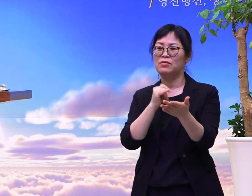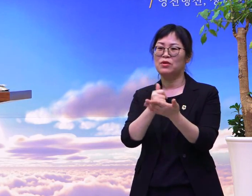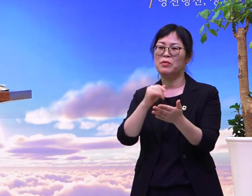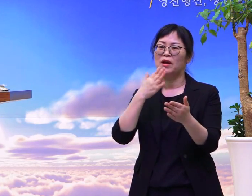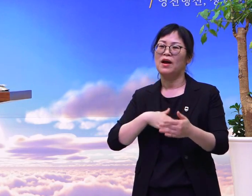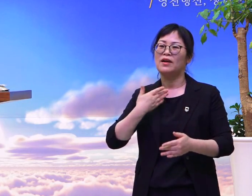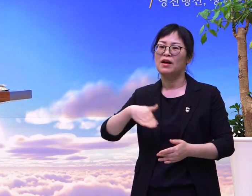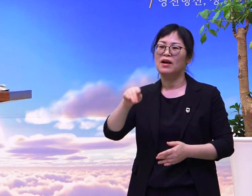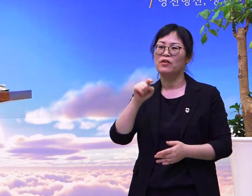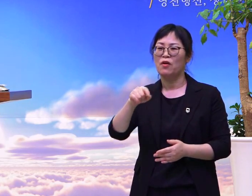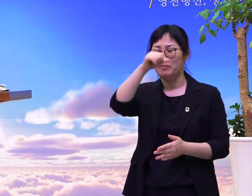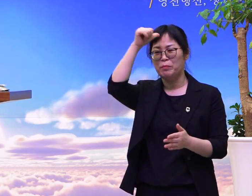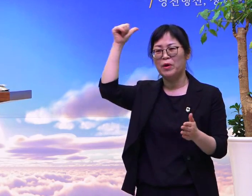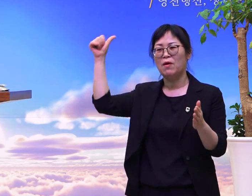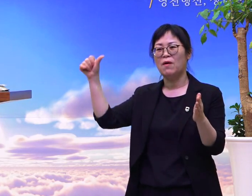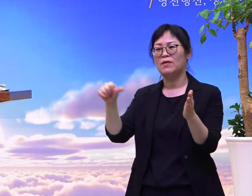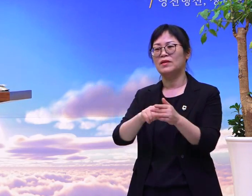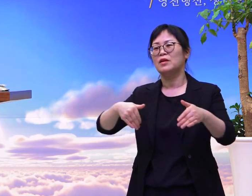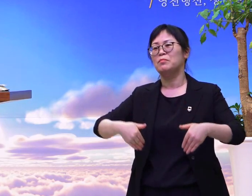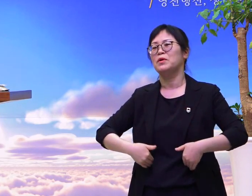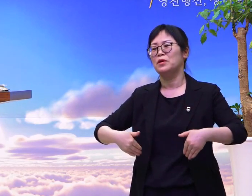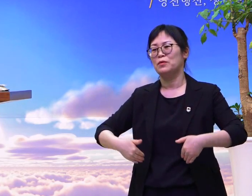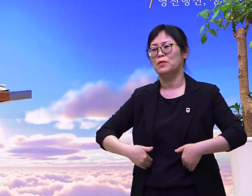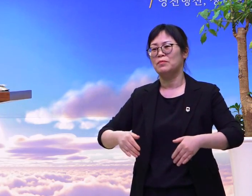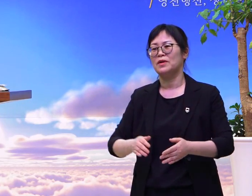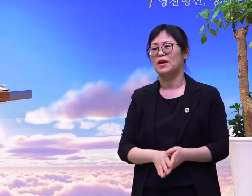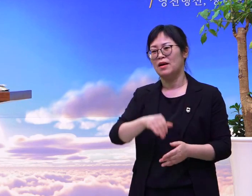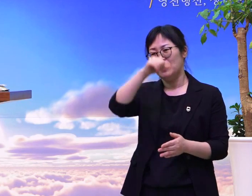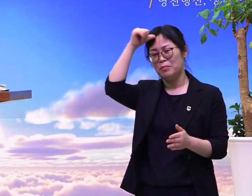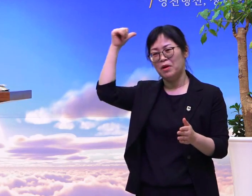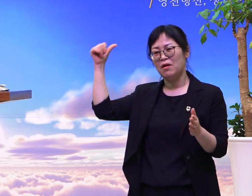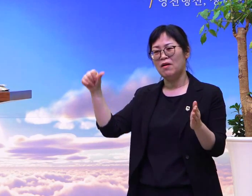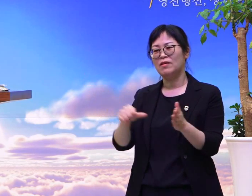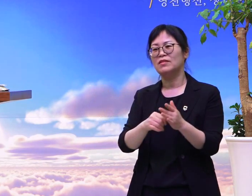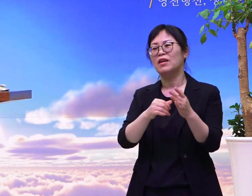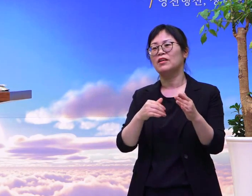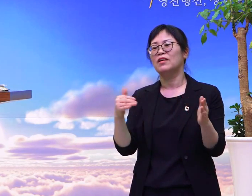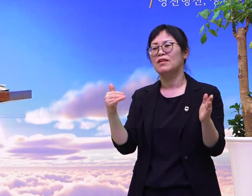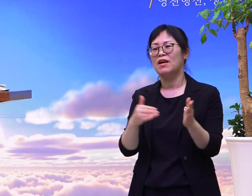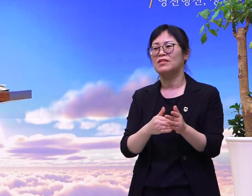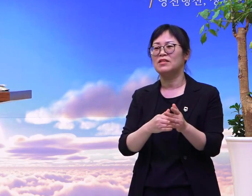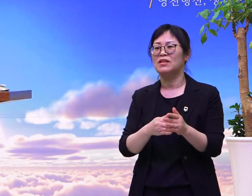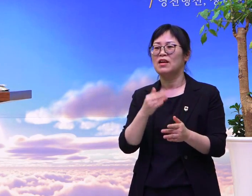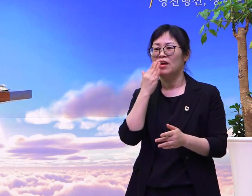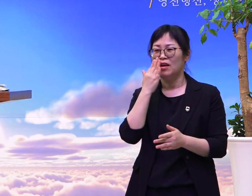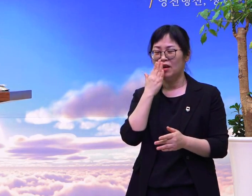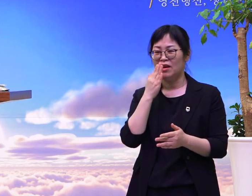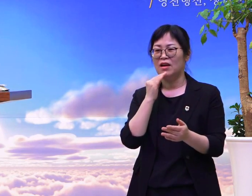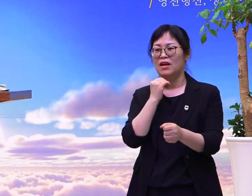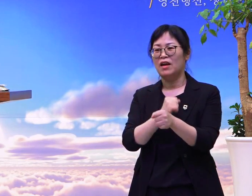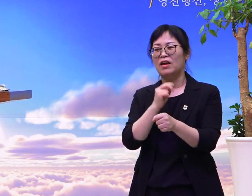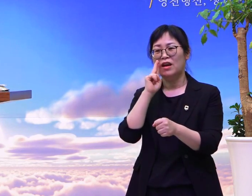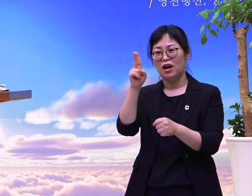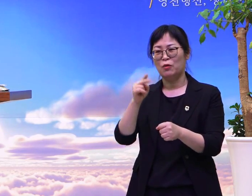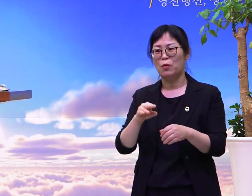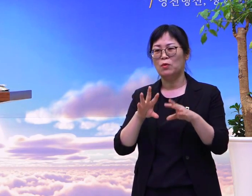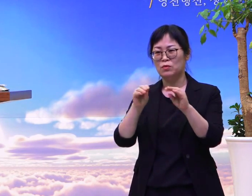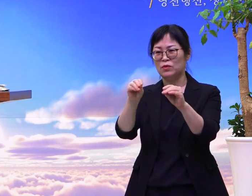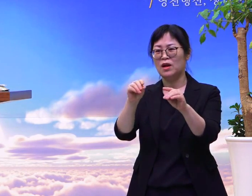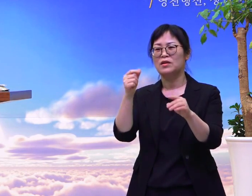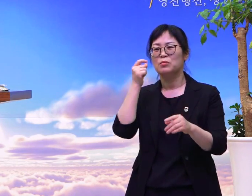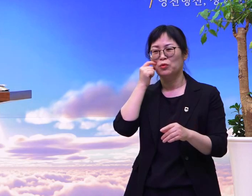평생이 걸리는 그런 일이라는 것입니다. 평생토록 해야 될 일이고, 그리고 중단할 수 없는, 지속적으로 교제하며 관계를 가져야